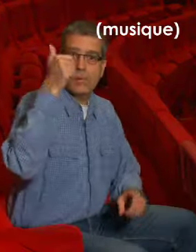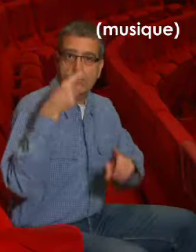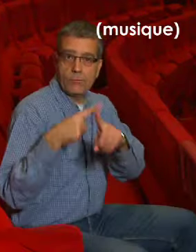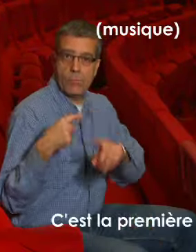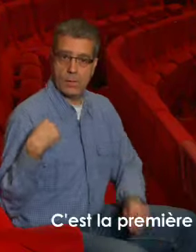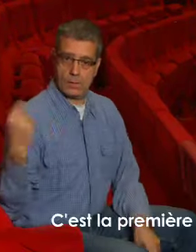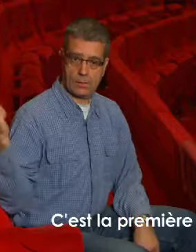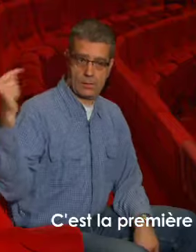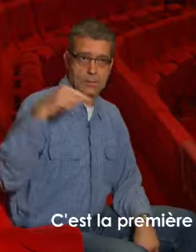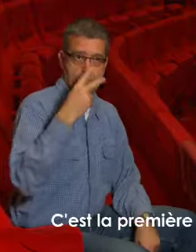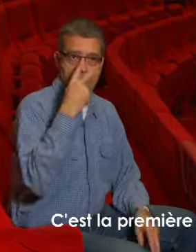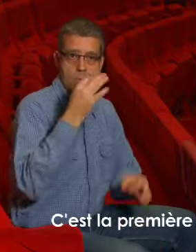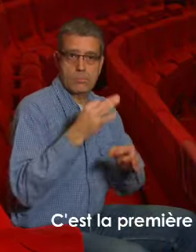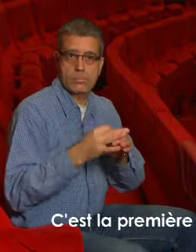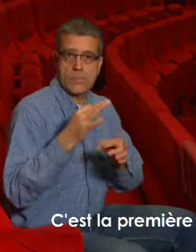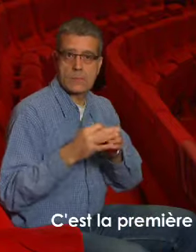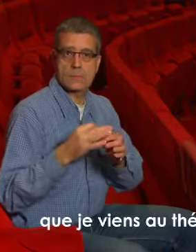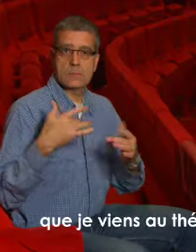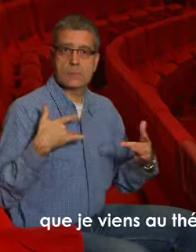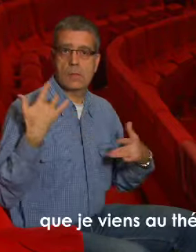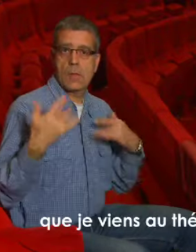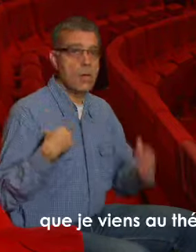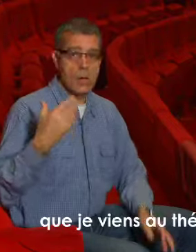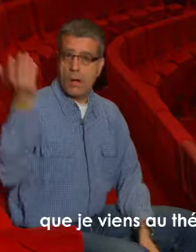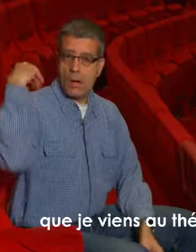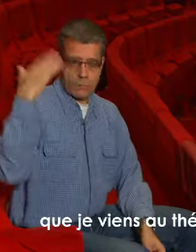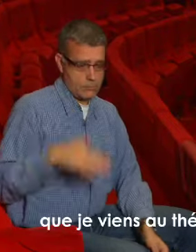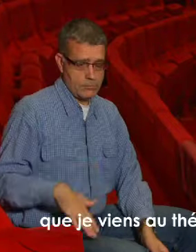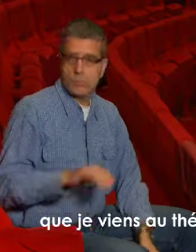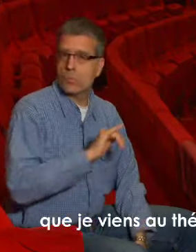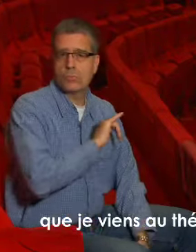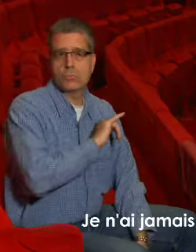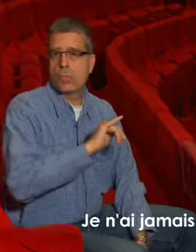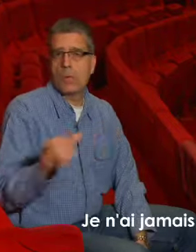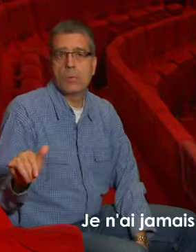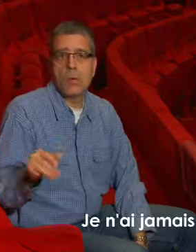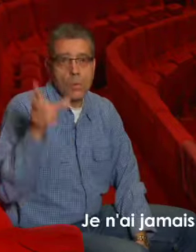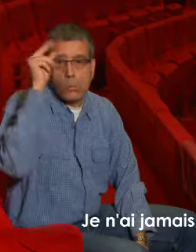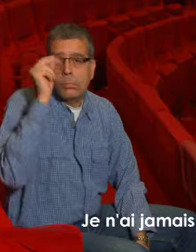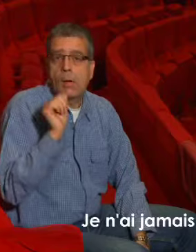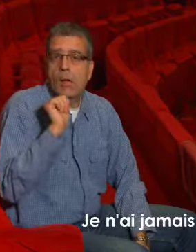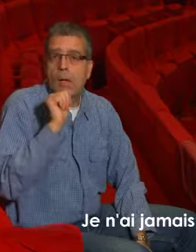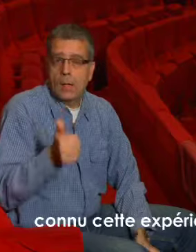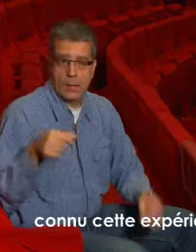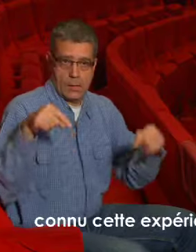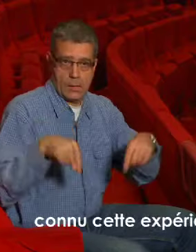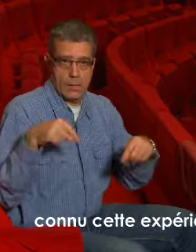Alors, c'est vrai que c'est la première fois que je viens au théâtre. Je n'ai jamais